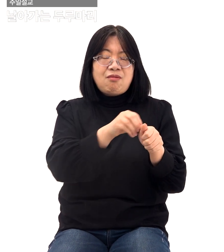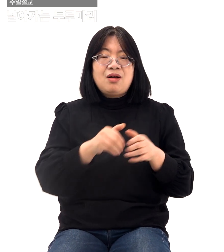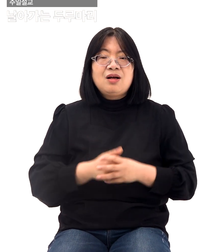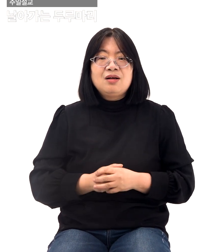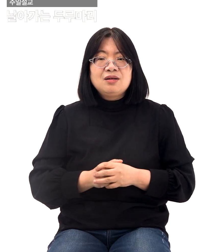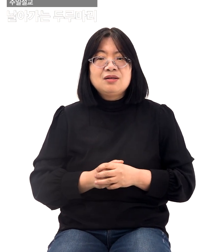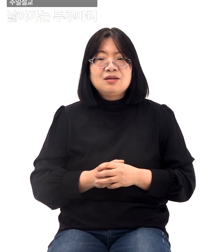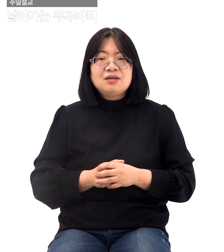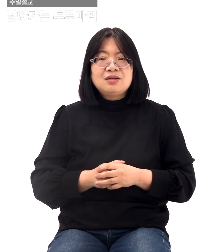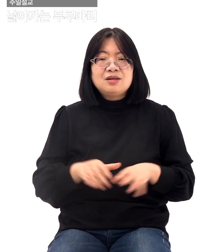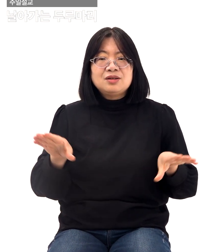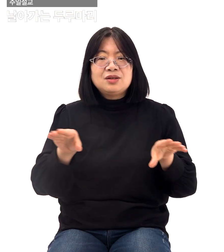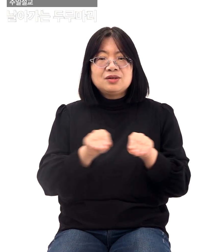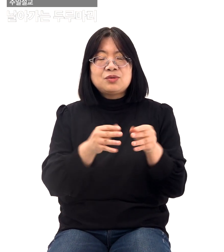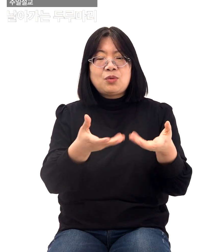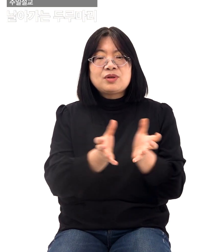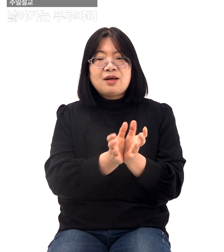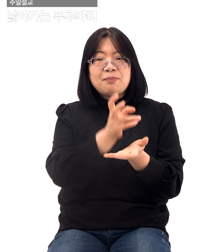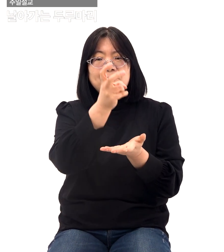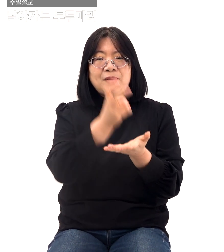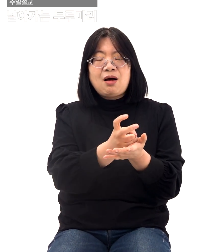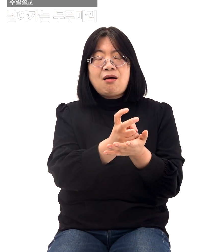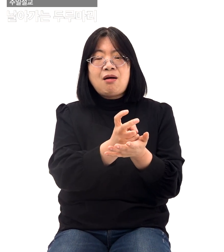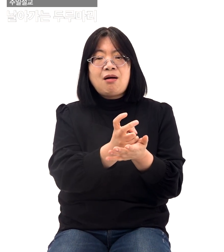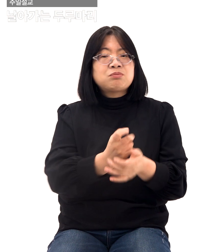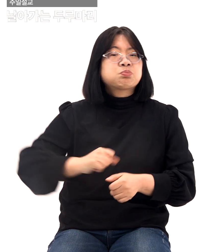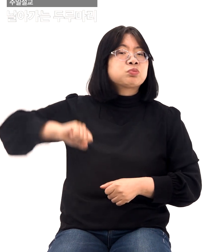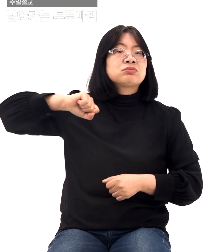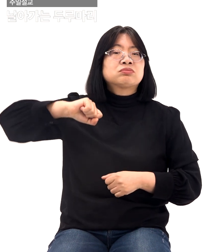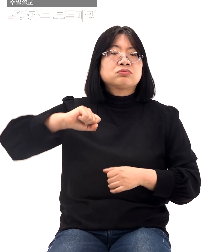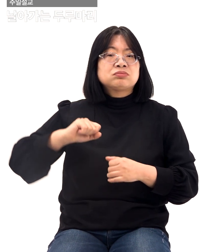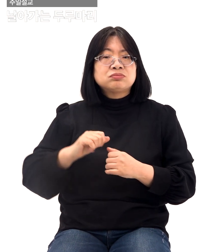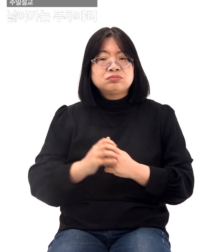버젓이 총회법도 어겨버리고